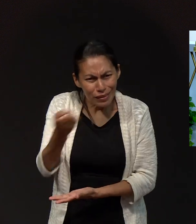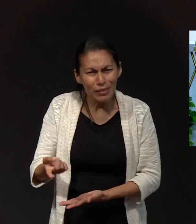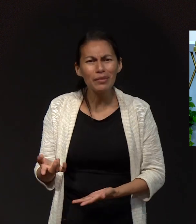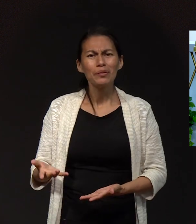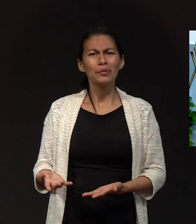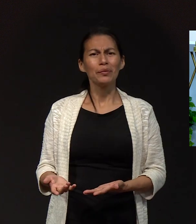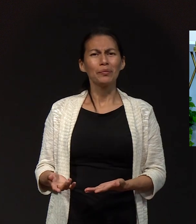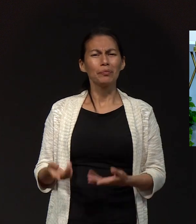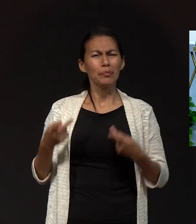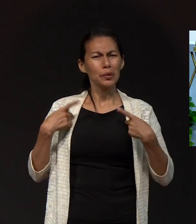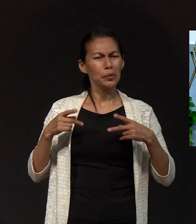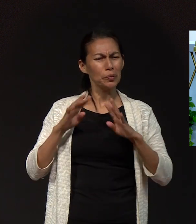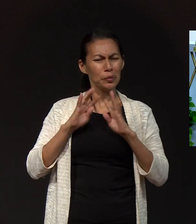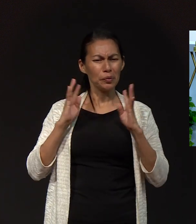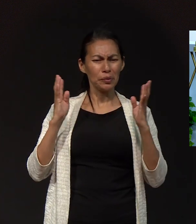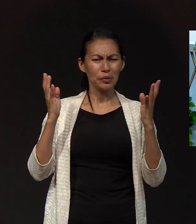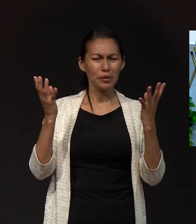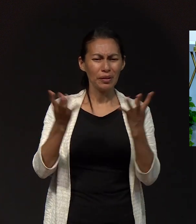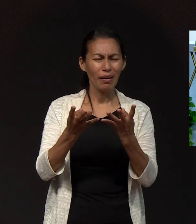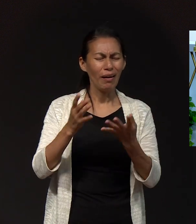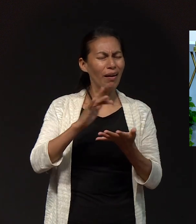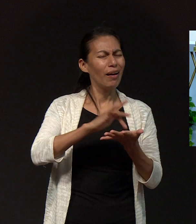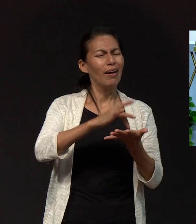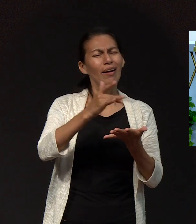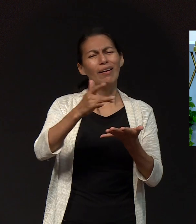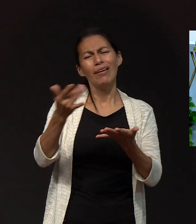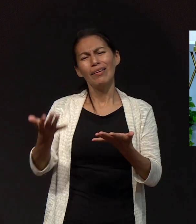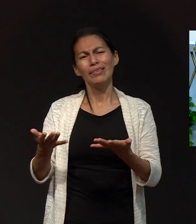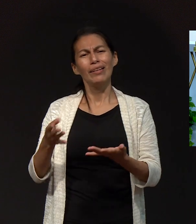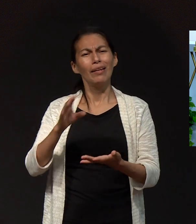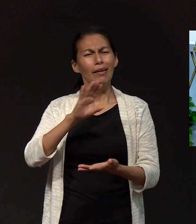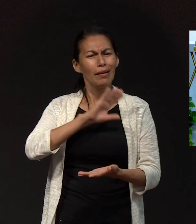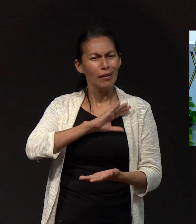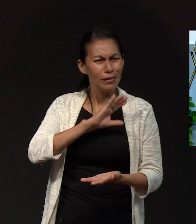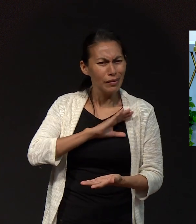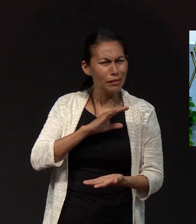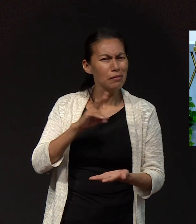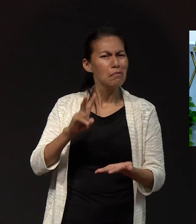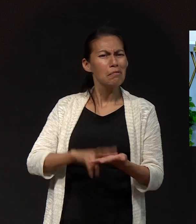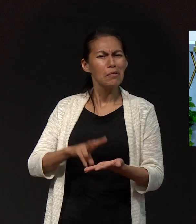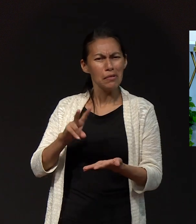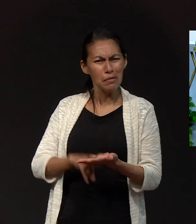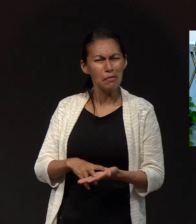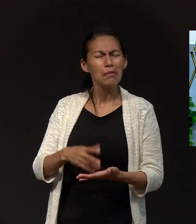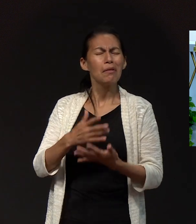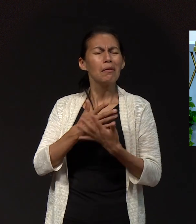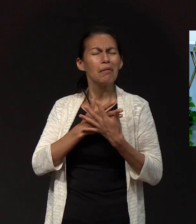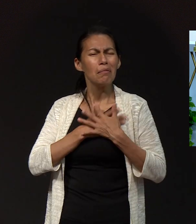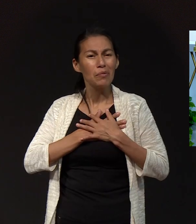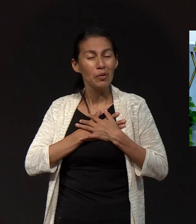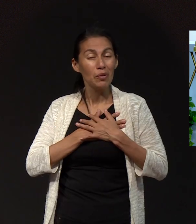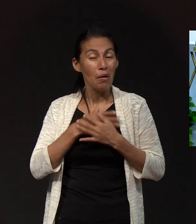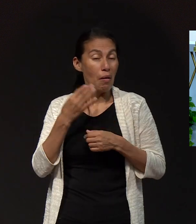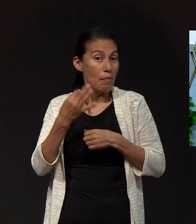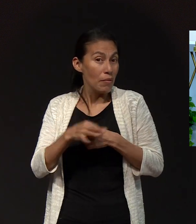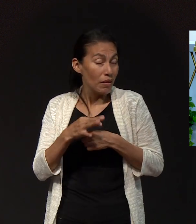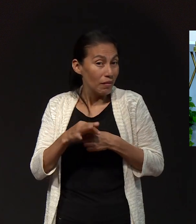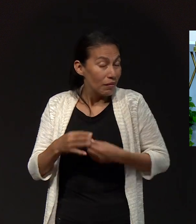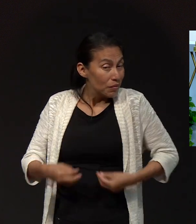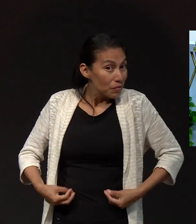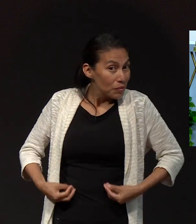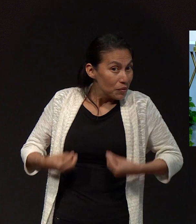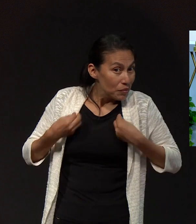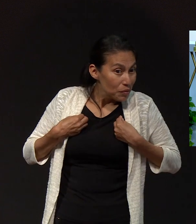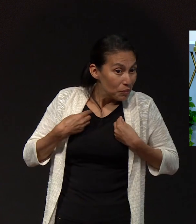expresemoslo A los que nos rodean Cuán valiosos son Mientras tengamos la vida Y